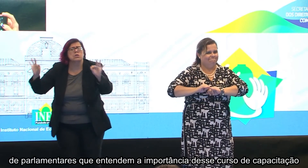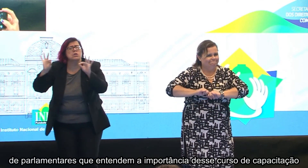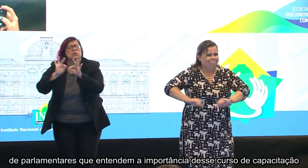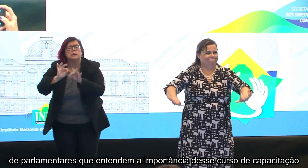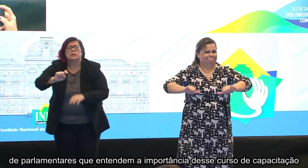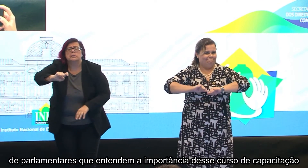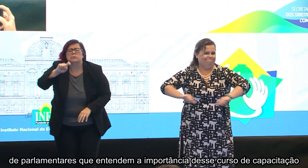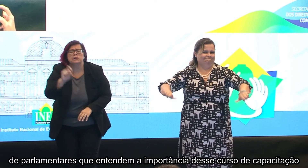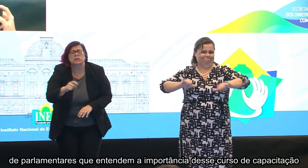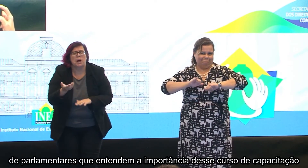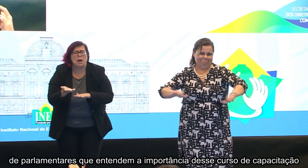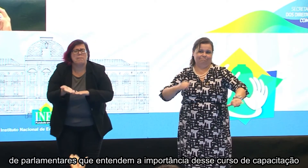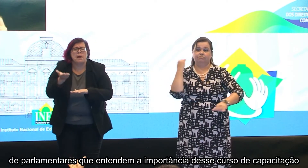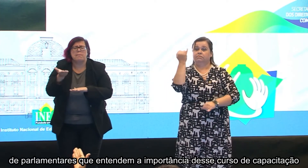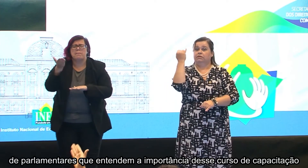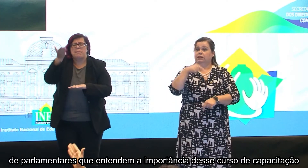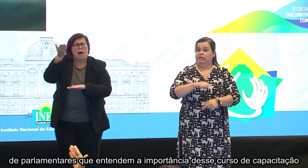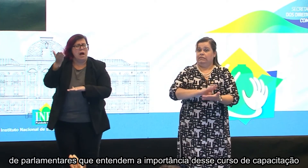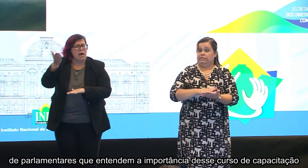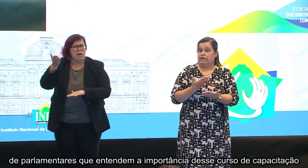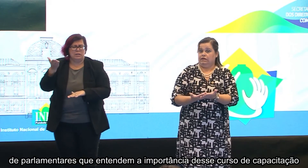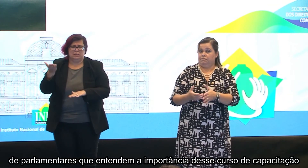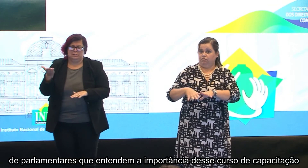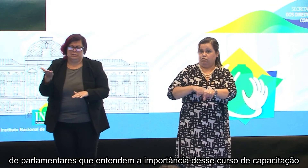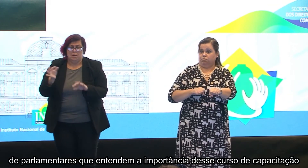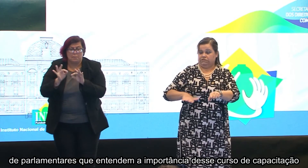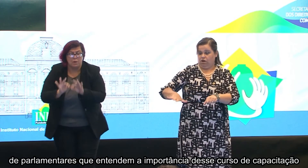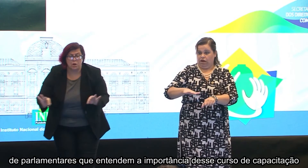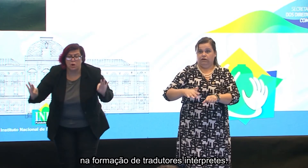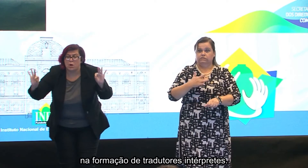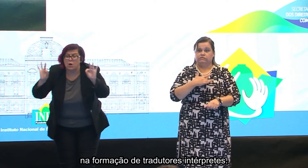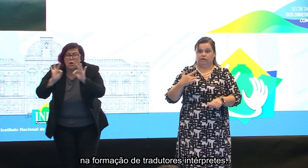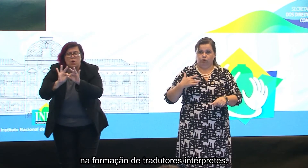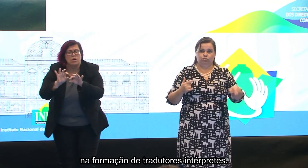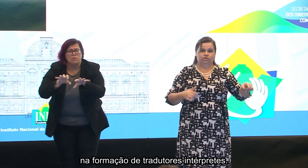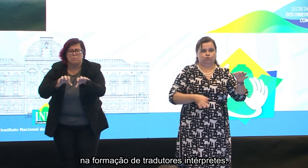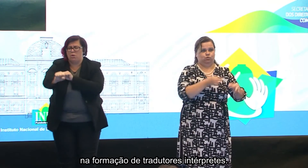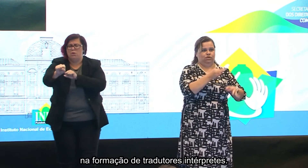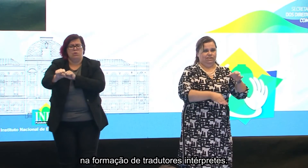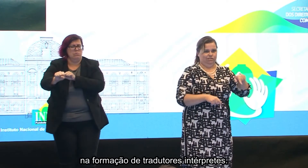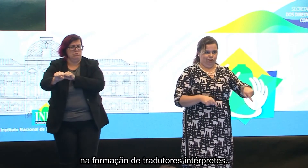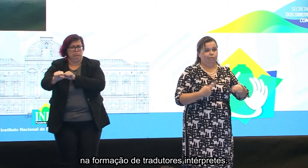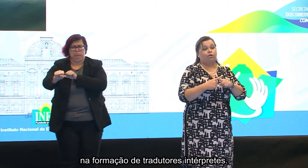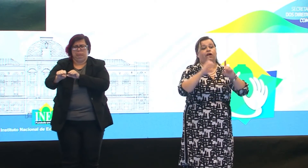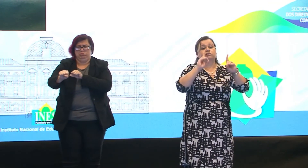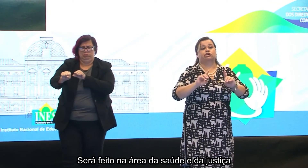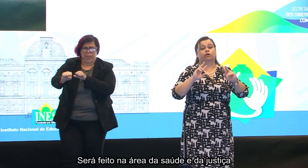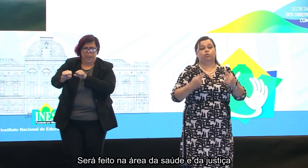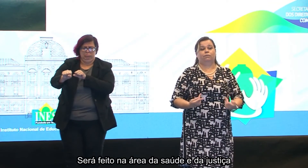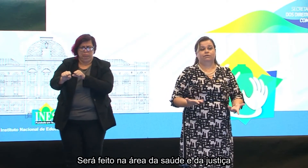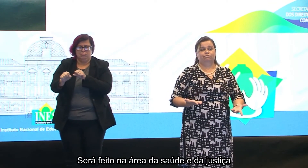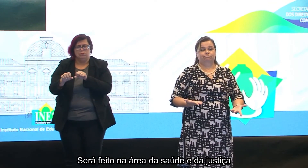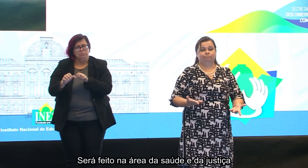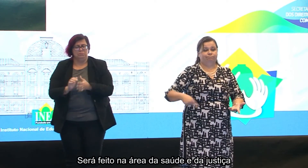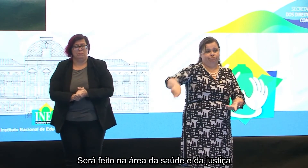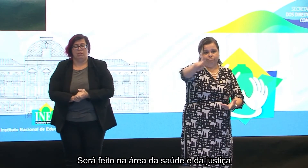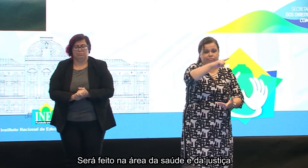de parlamentares que entendem a importância desse curso de capacitação na formação de tradutores e intérpretes, e será feito na área da